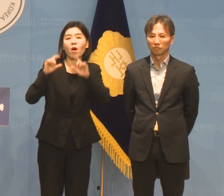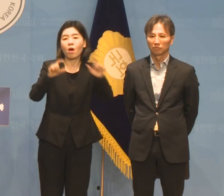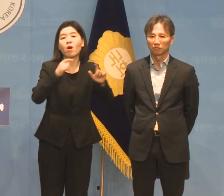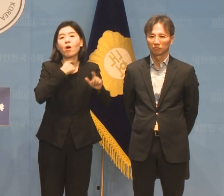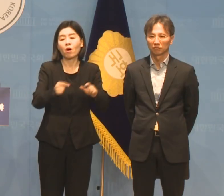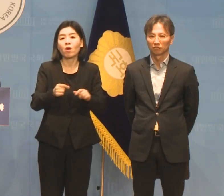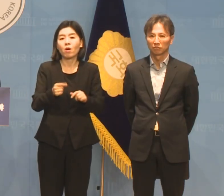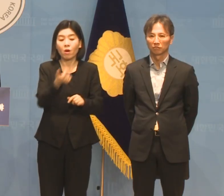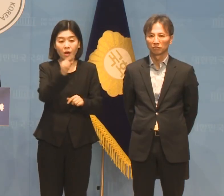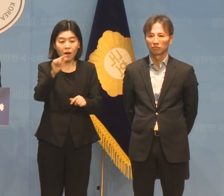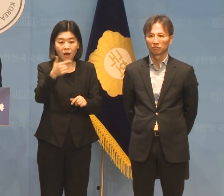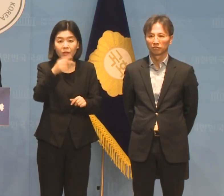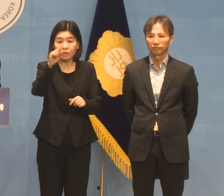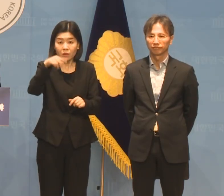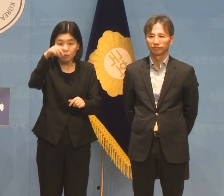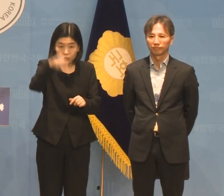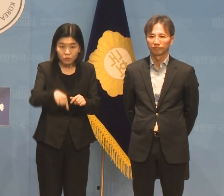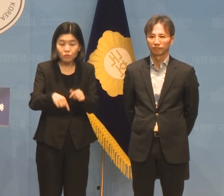한덕수